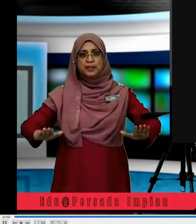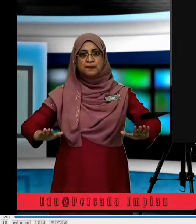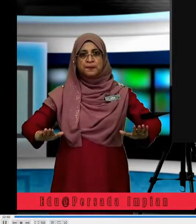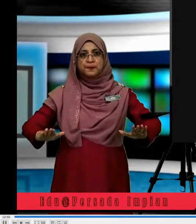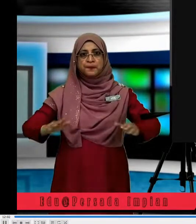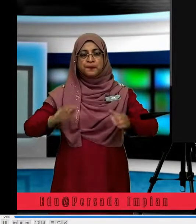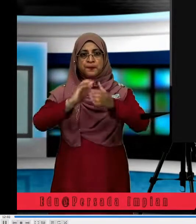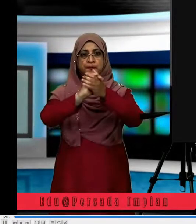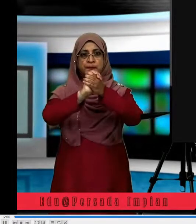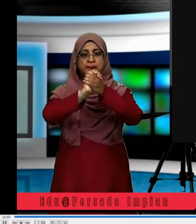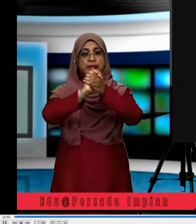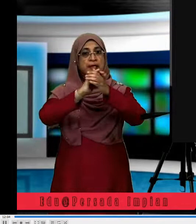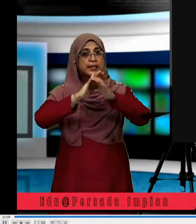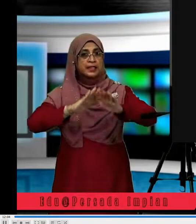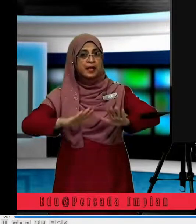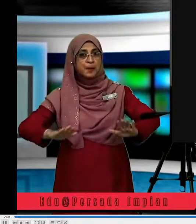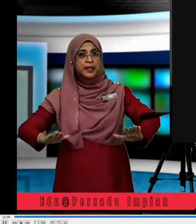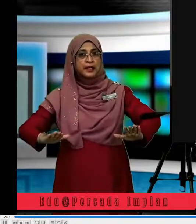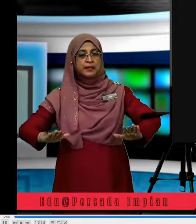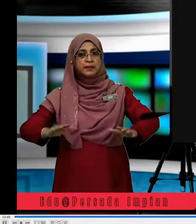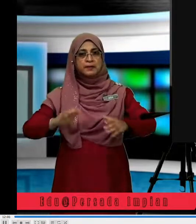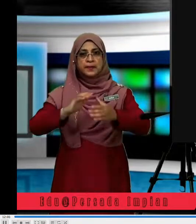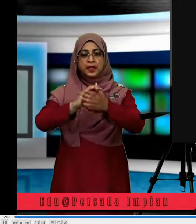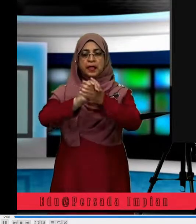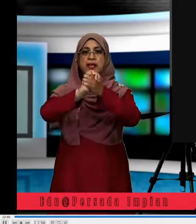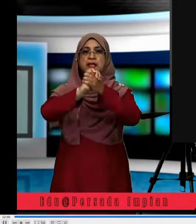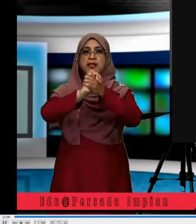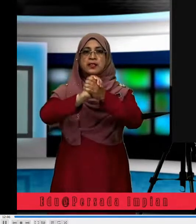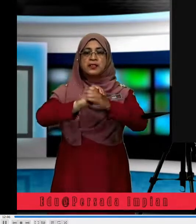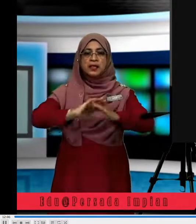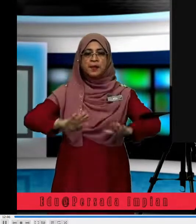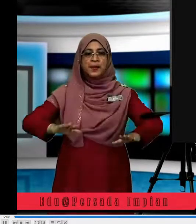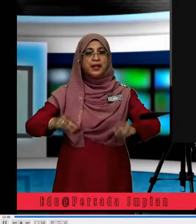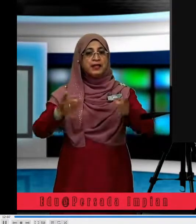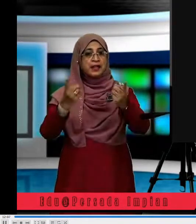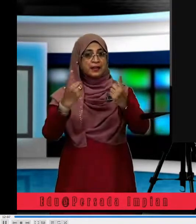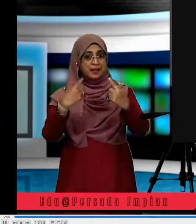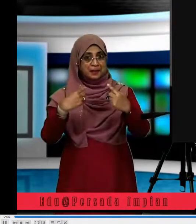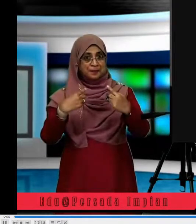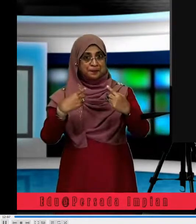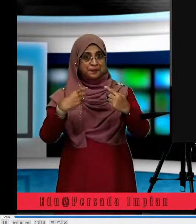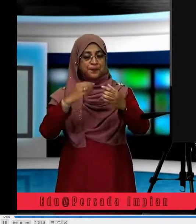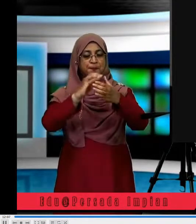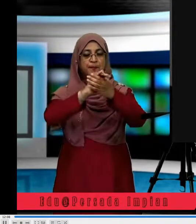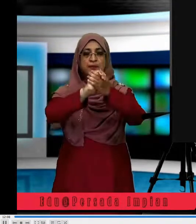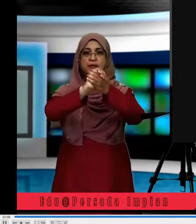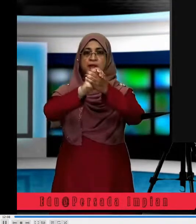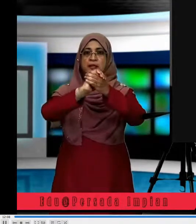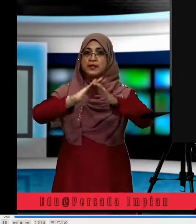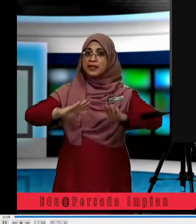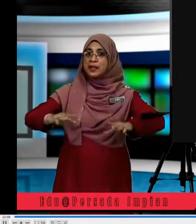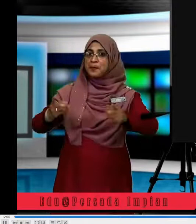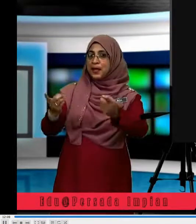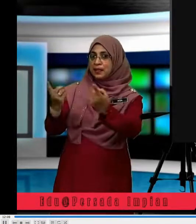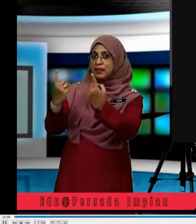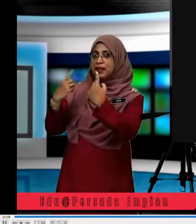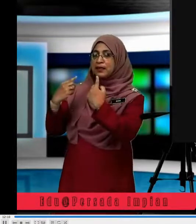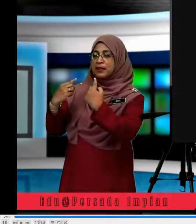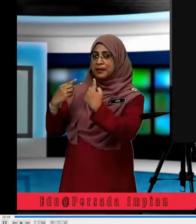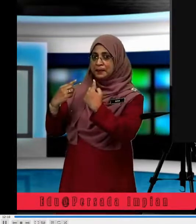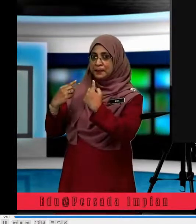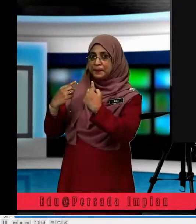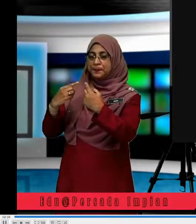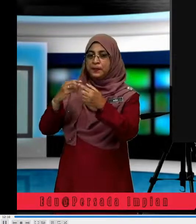selamat Slamet yeah selamat datang Halo Selamat